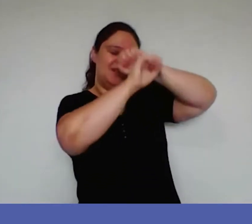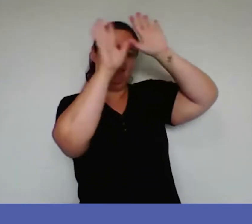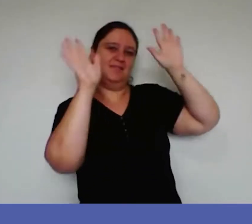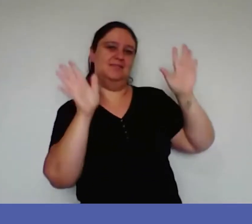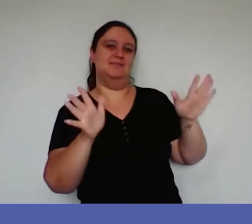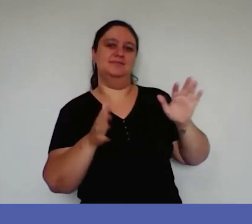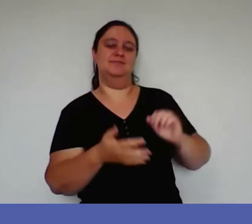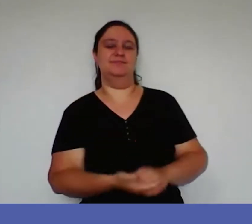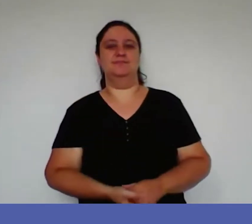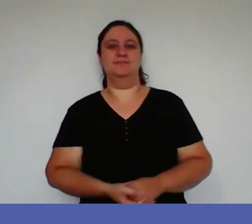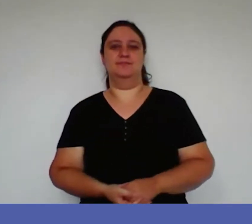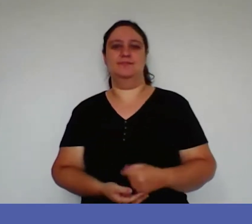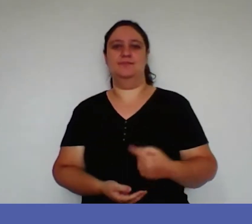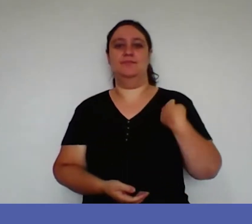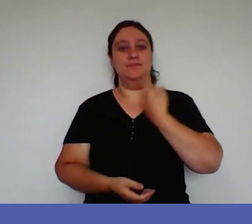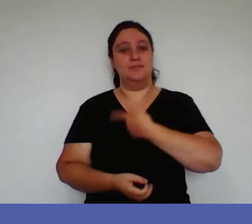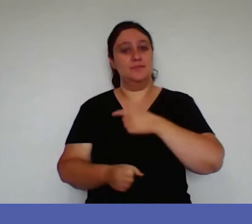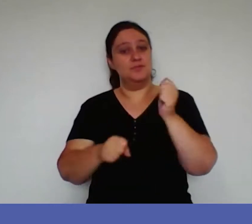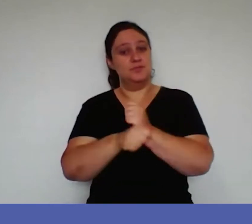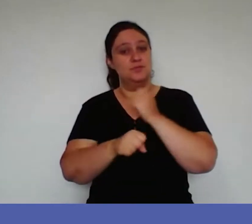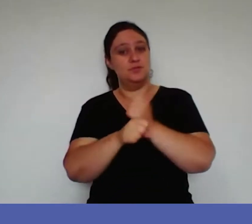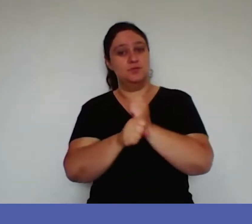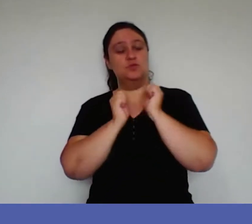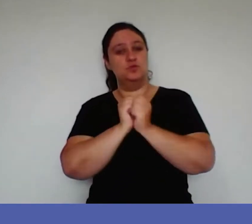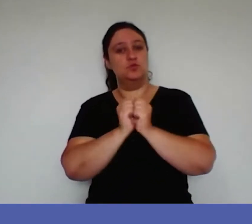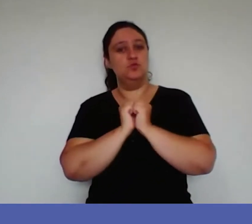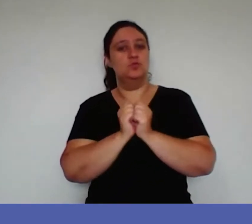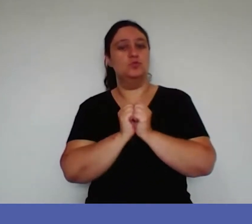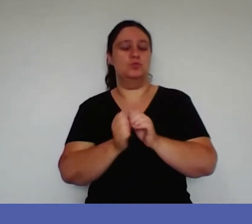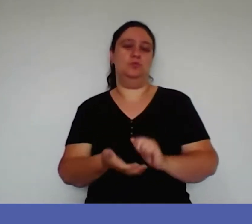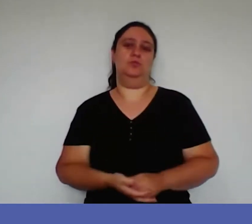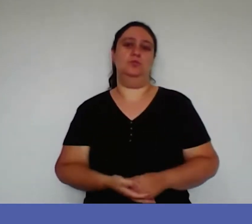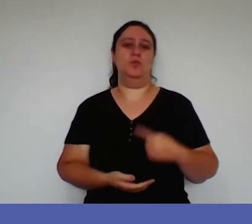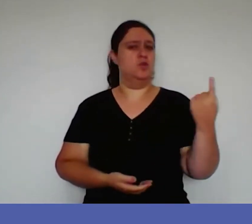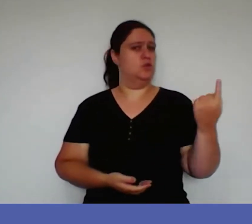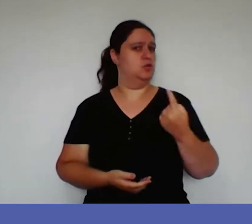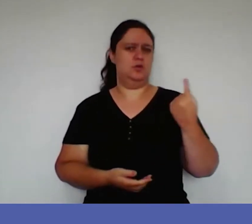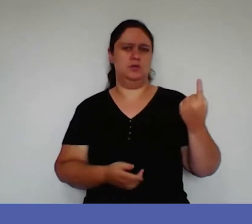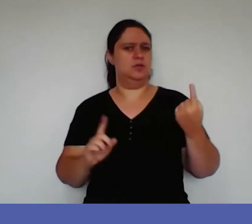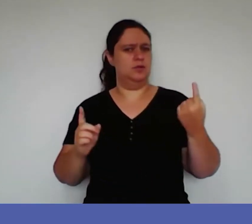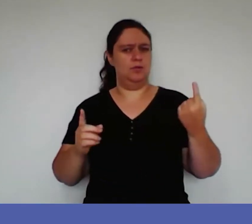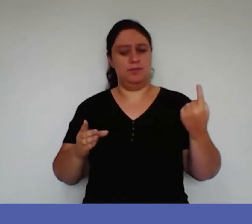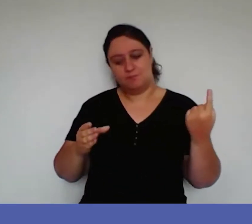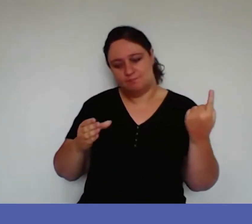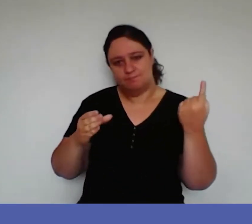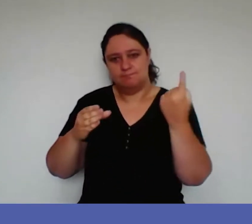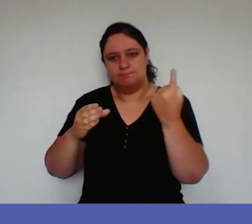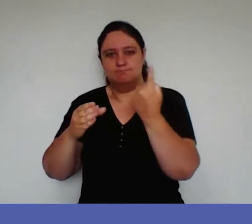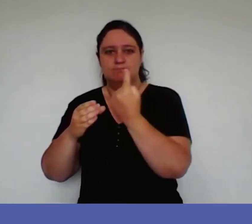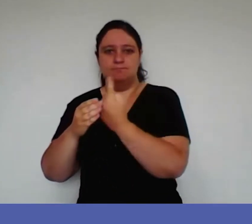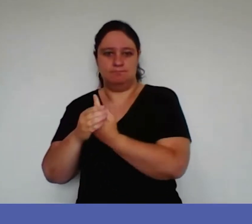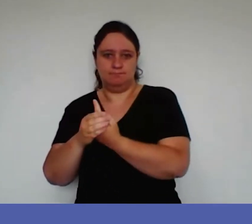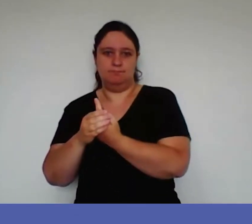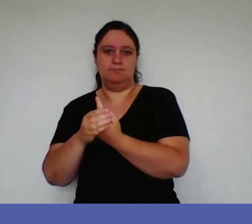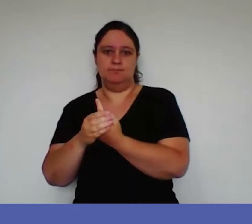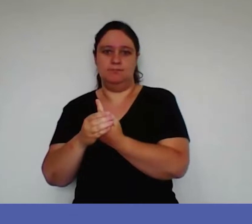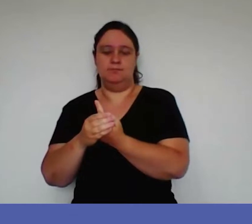juntos, tirando-nos da nossa individualidade, para nós sermos edificados como o corpo de